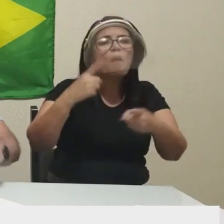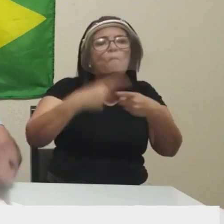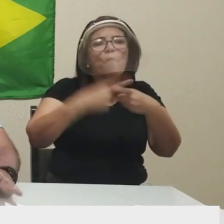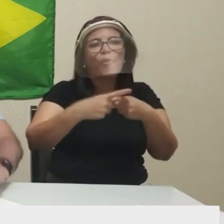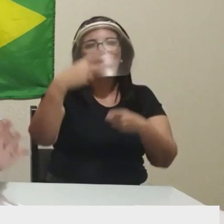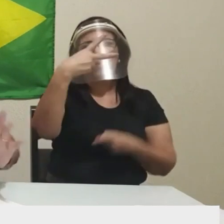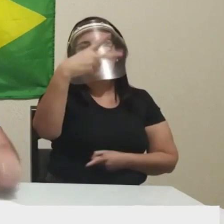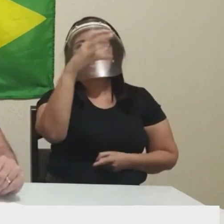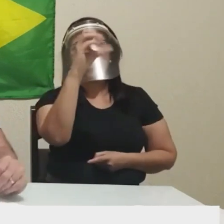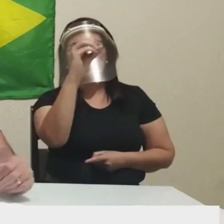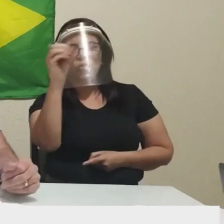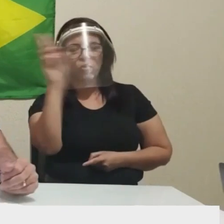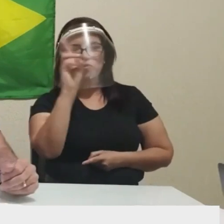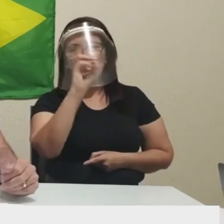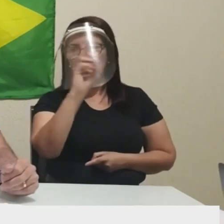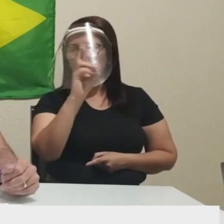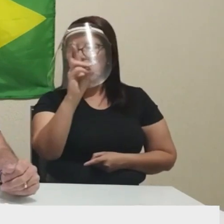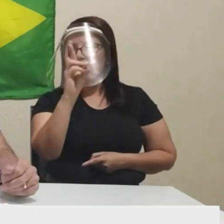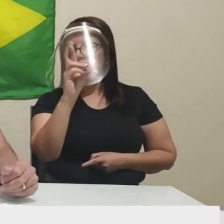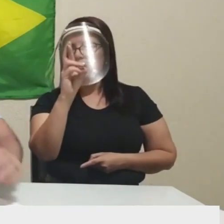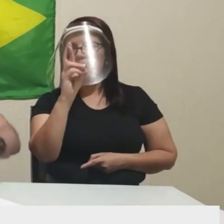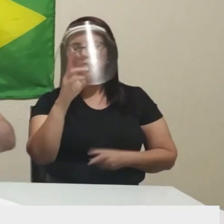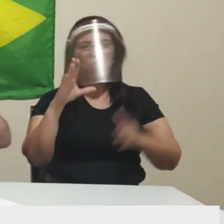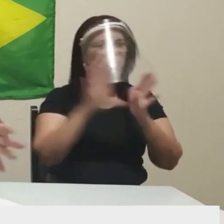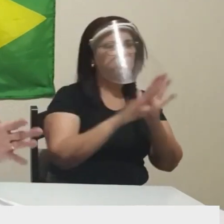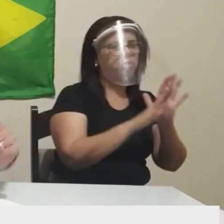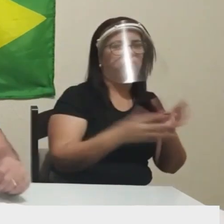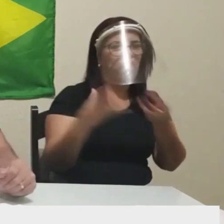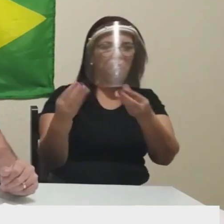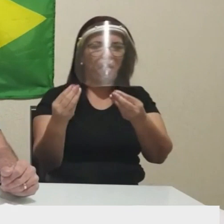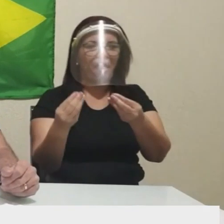gente criticando, né? Vai facilitar a corrupção, vai